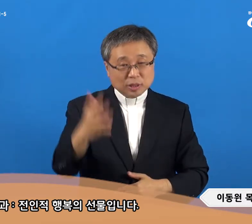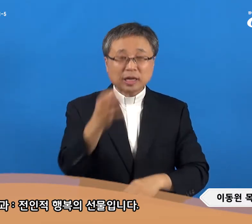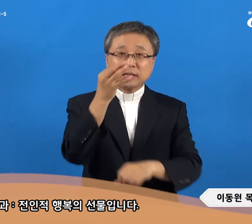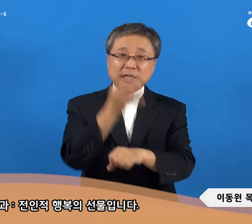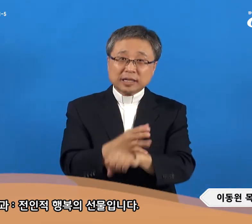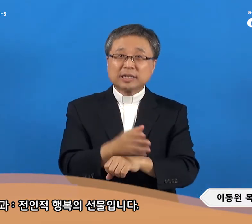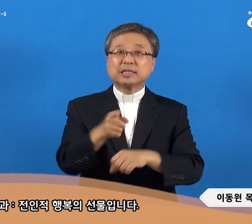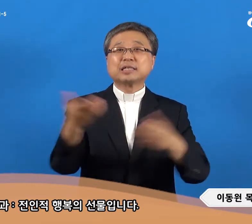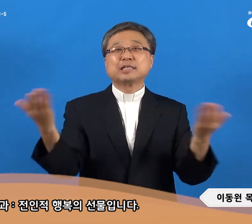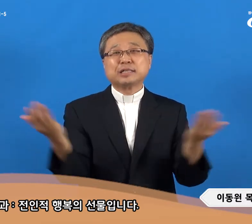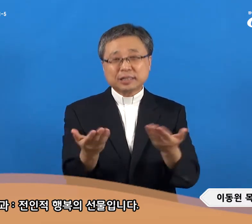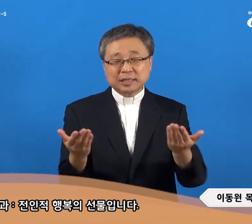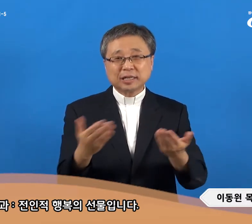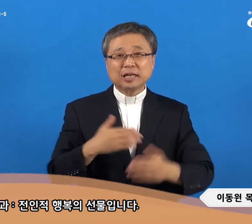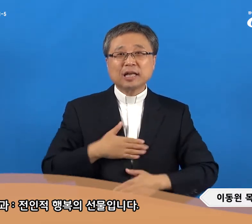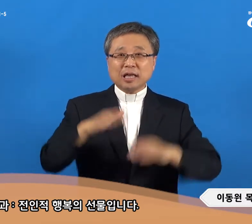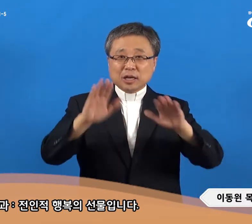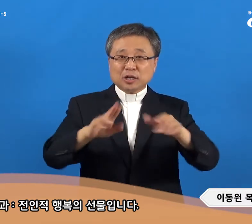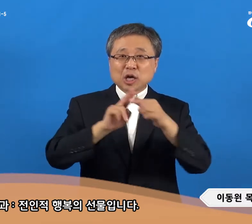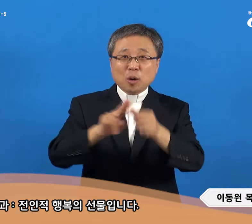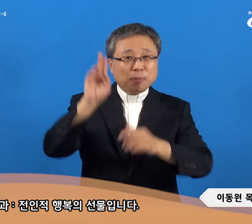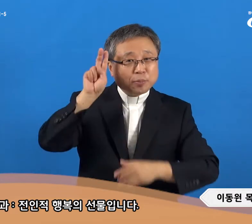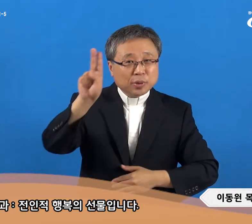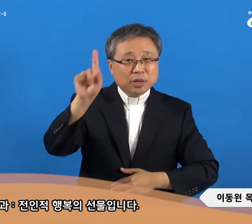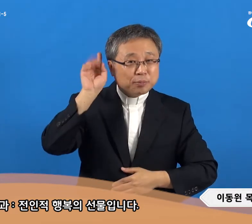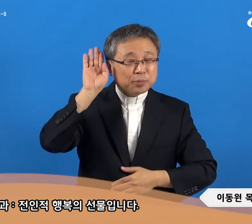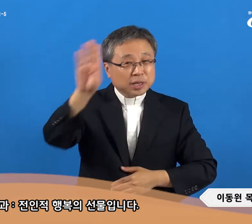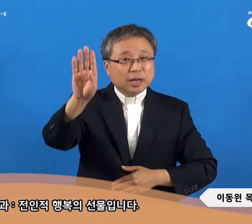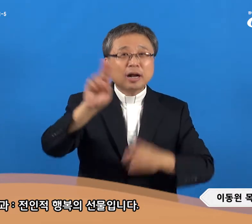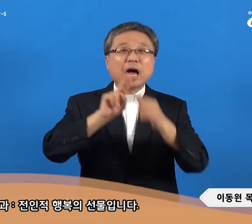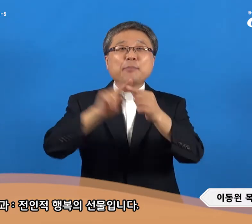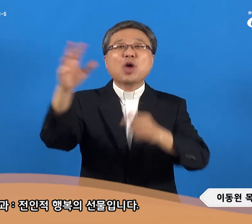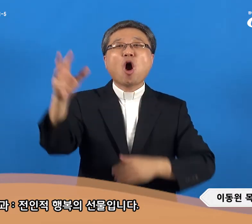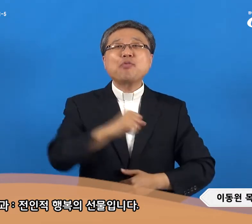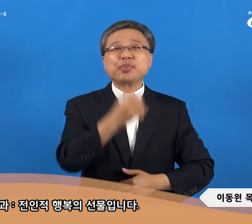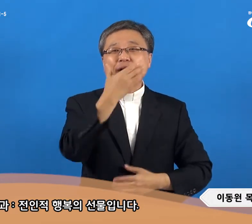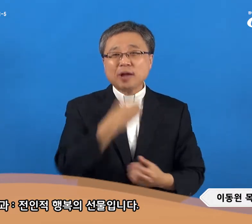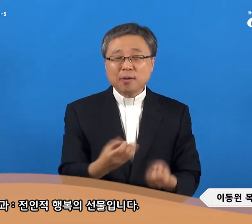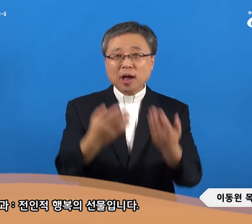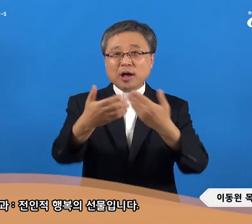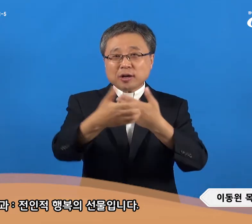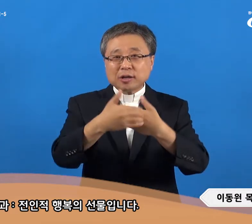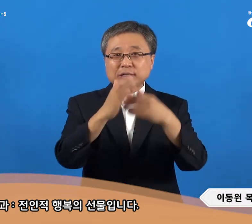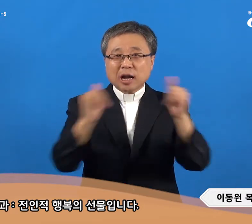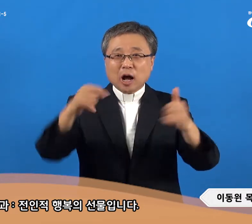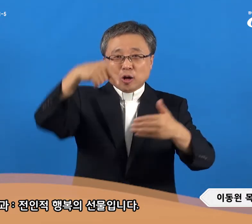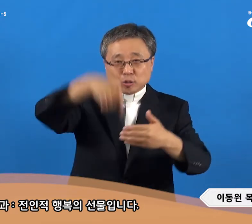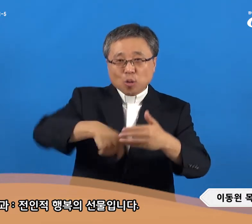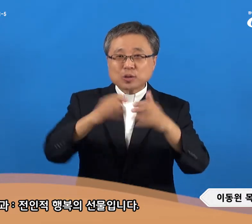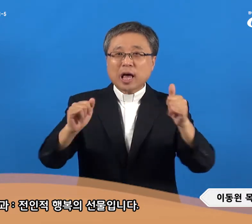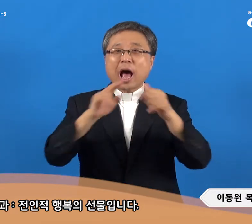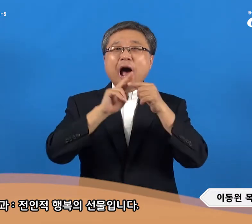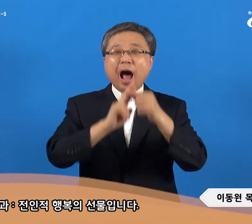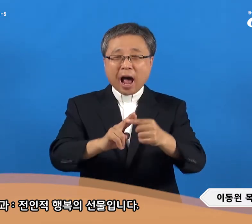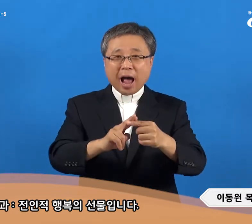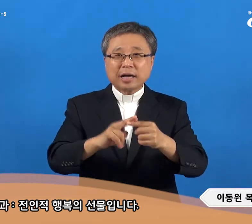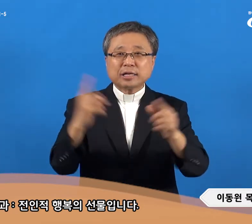한마디로 그것은 현재와 미래를 함께 얻는 행복, 겉사람과 속사람이 함께 치유되는